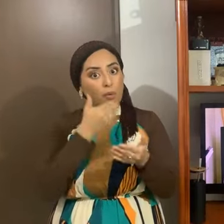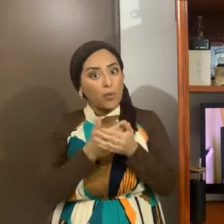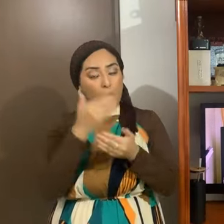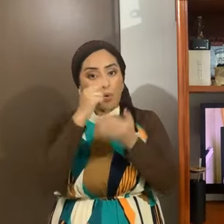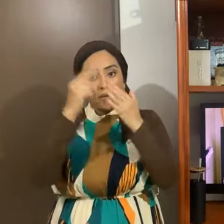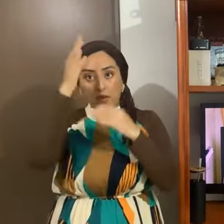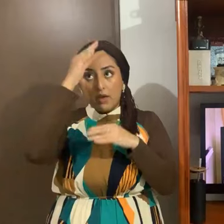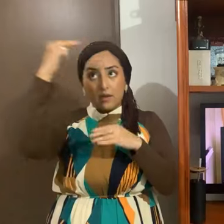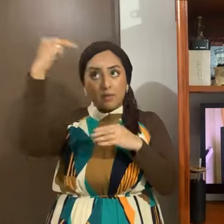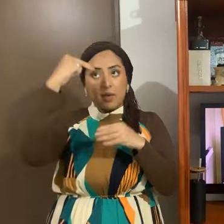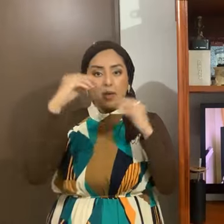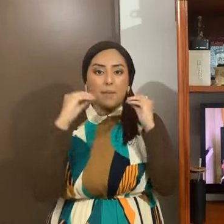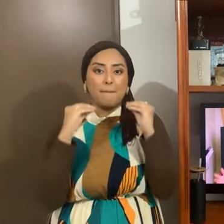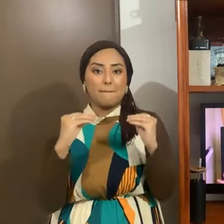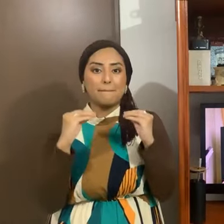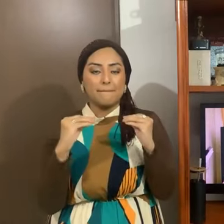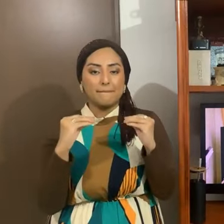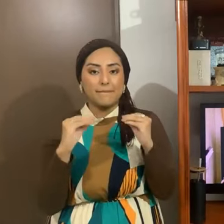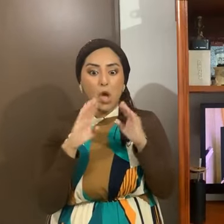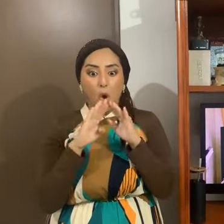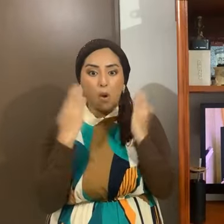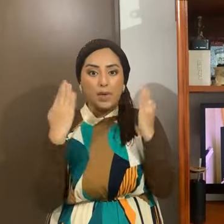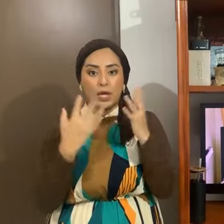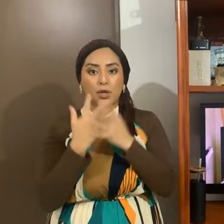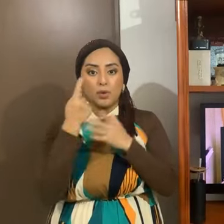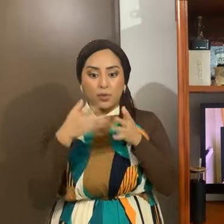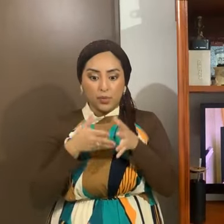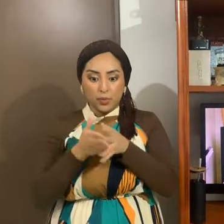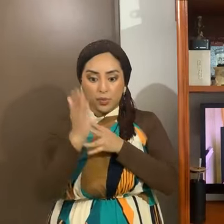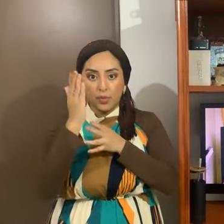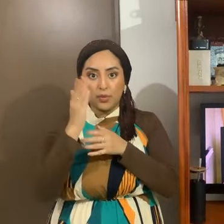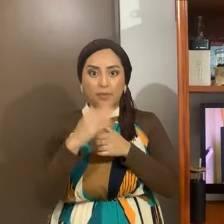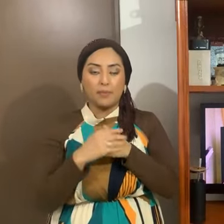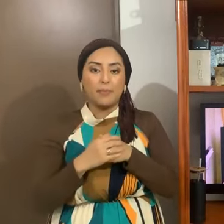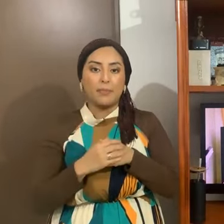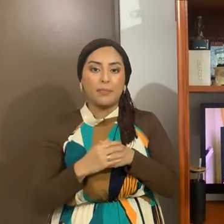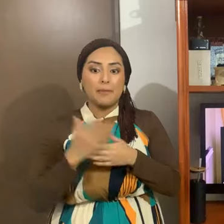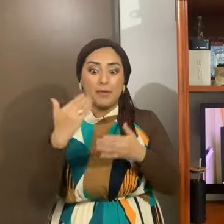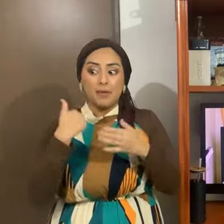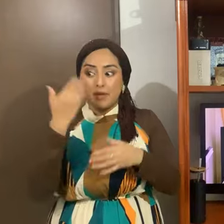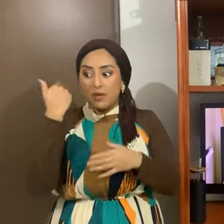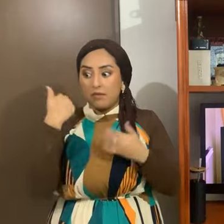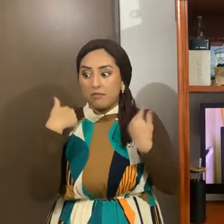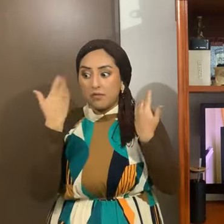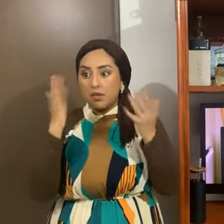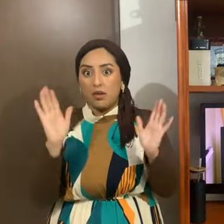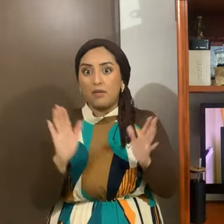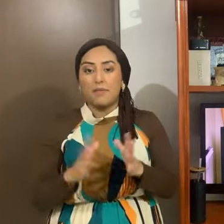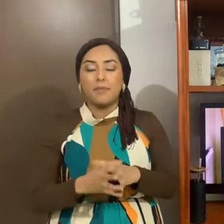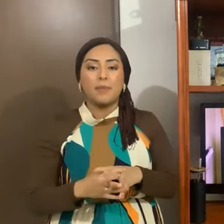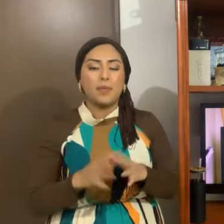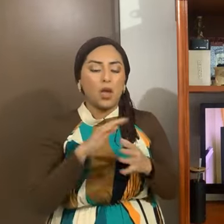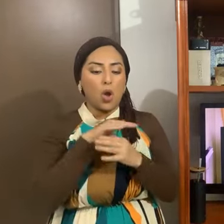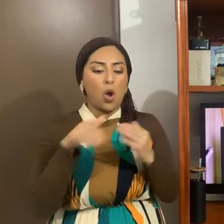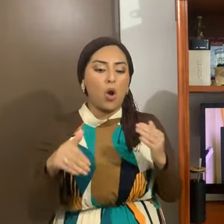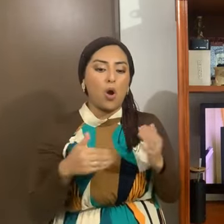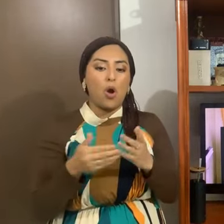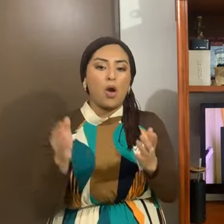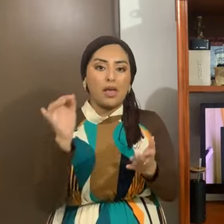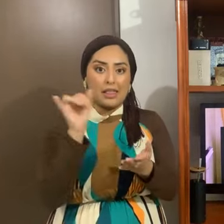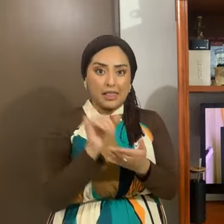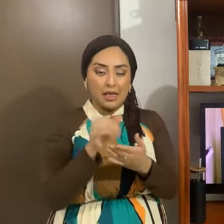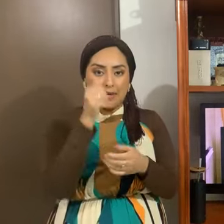Eterno nos va a ministrar, que nos va a abrir puertas a donde a lo mejor ni siquiera habíamos pensado. Todo eso,